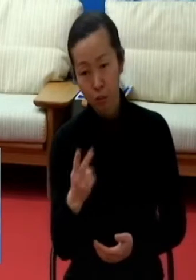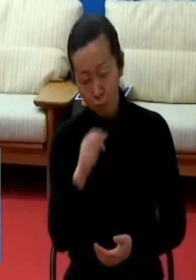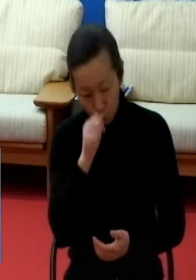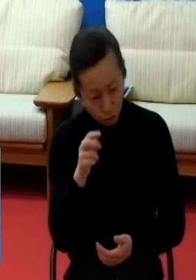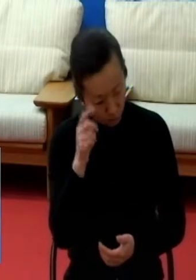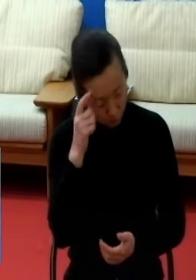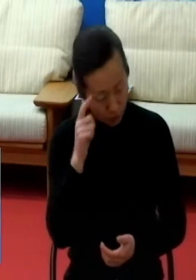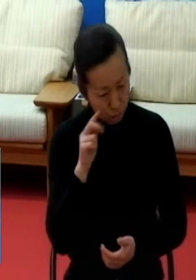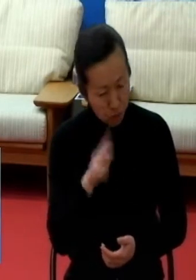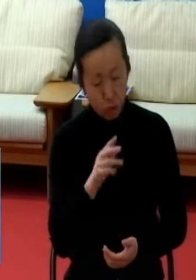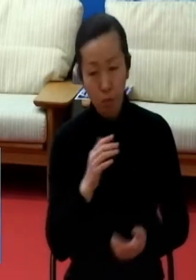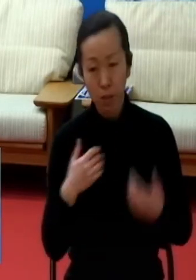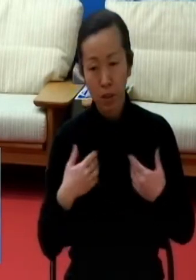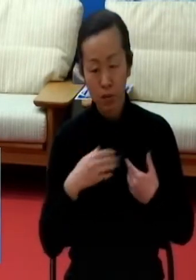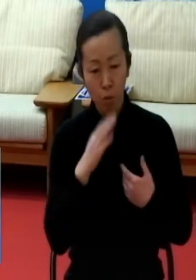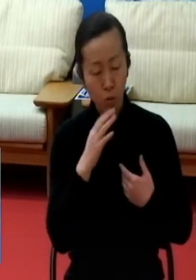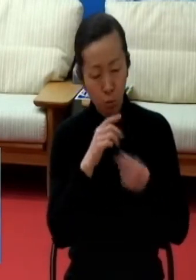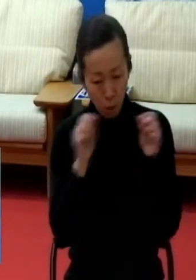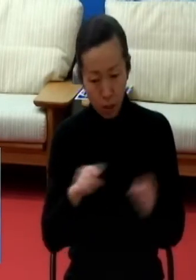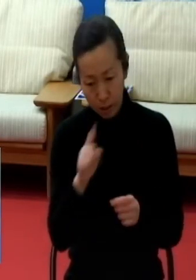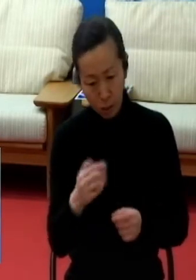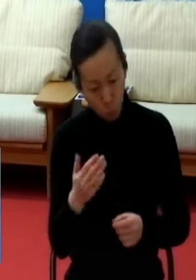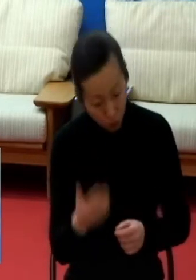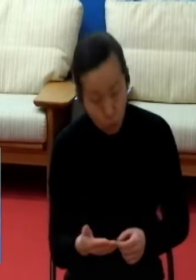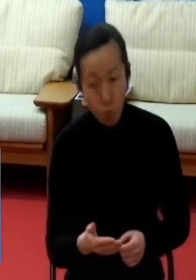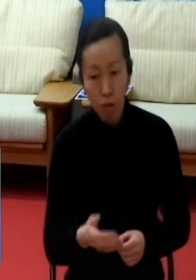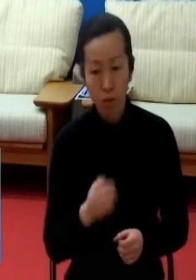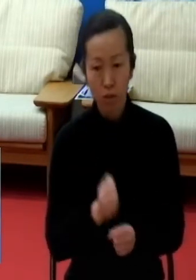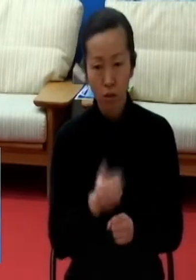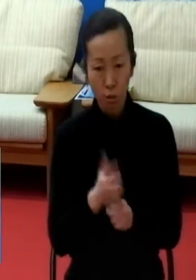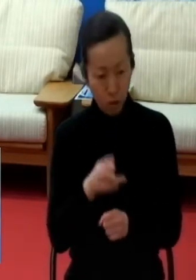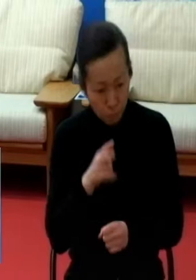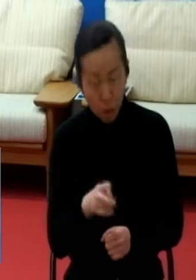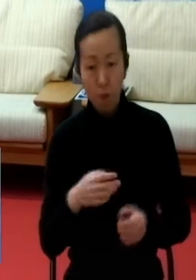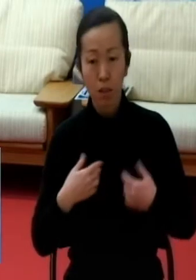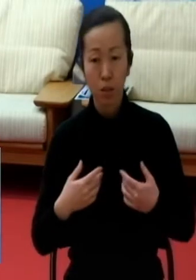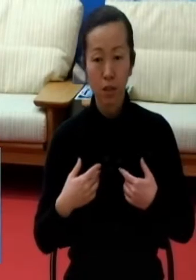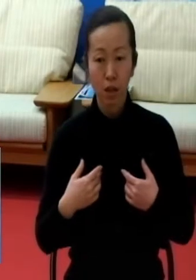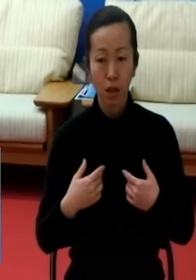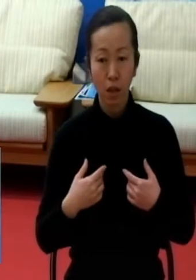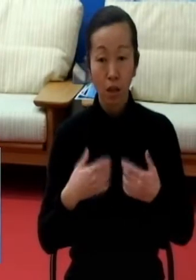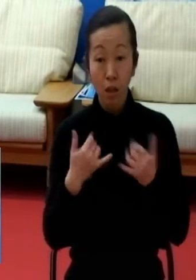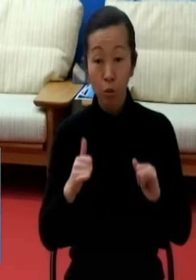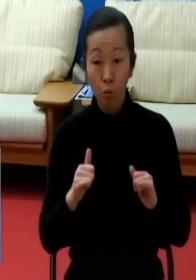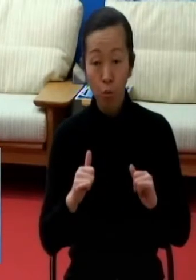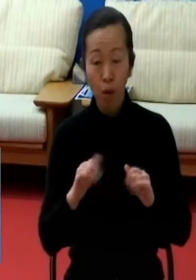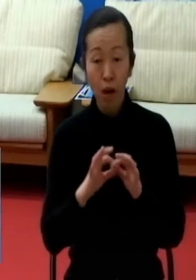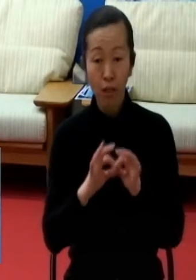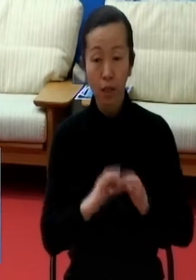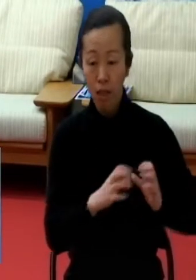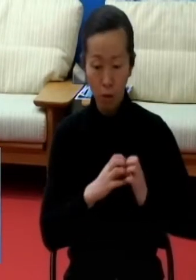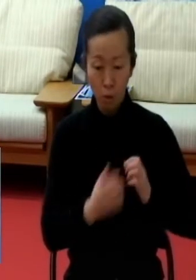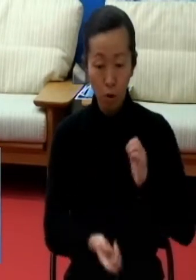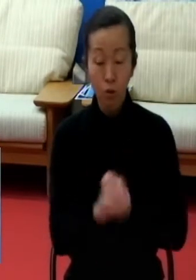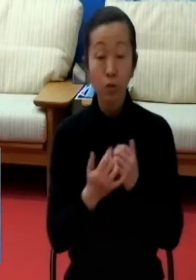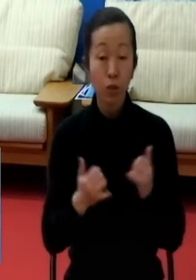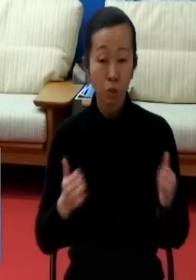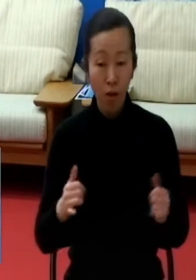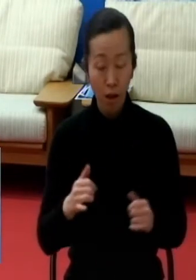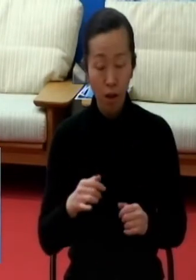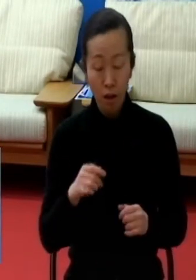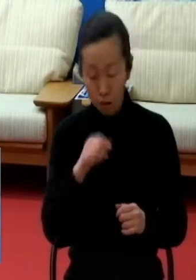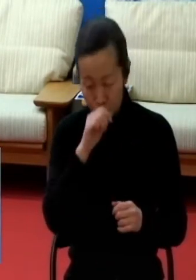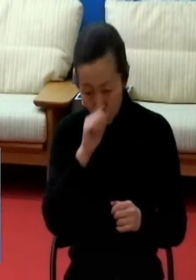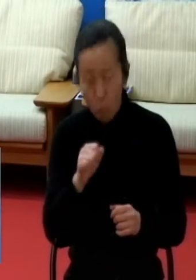여러분 사람과 갈등이 왔다. 皆さん人と人の間葛藤が生じた 여러분 그 사람을 못 넘어서면 우리가 더 큰